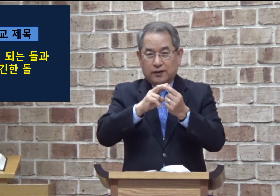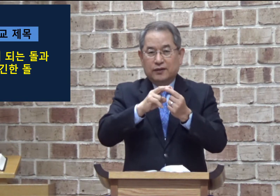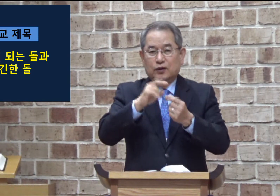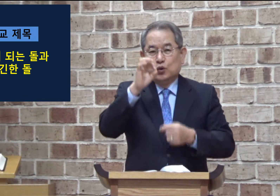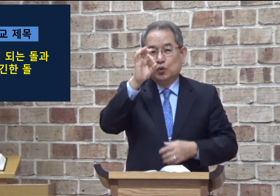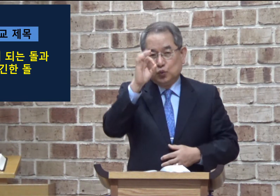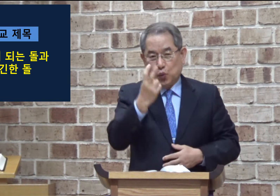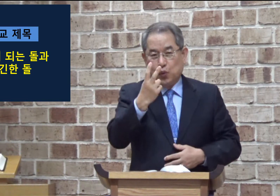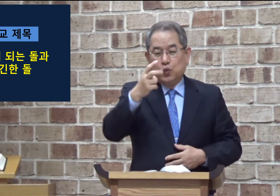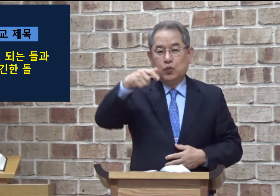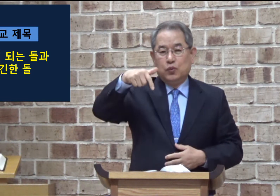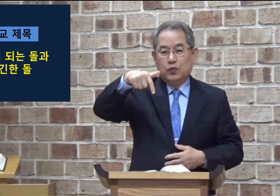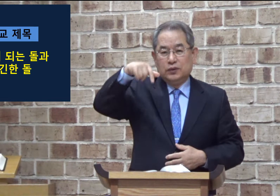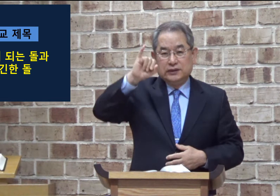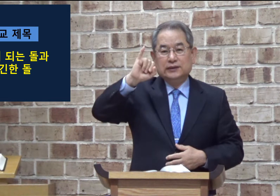나누기를 원합니다.